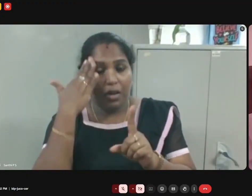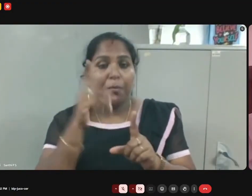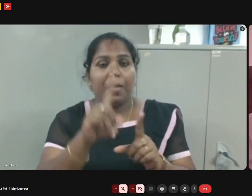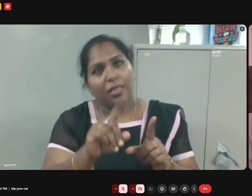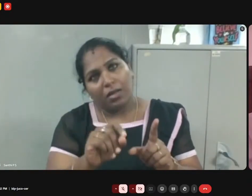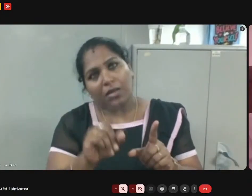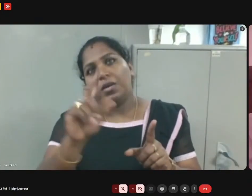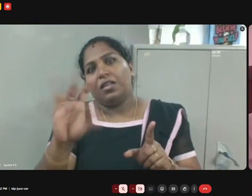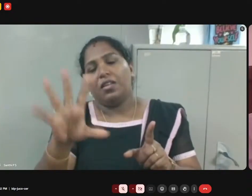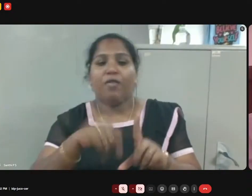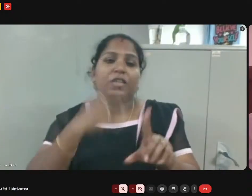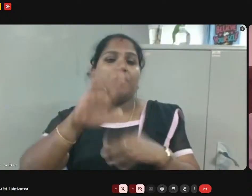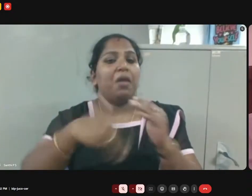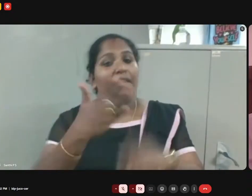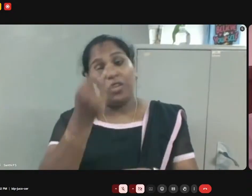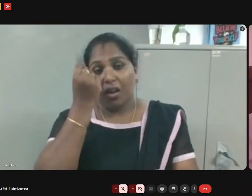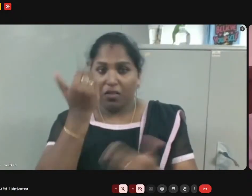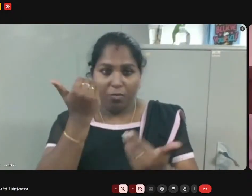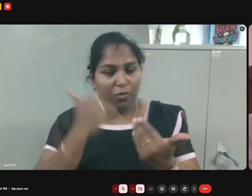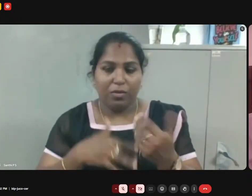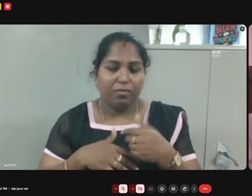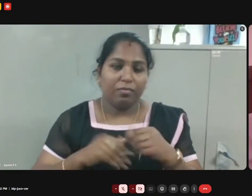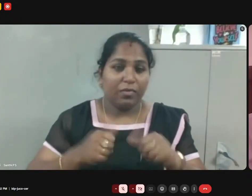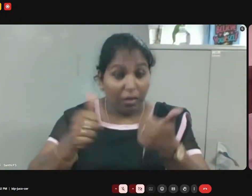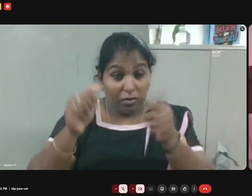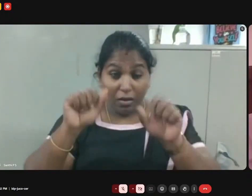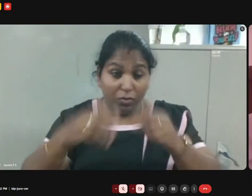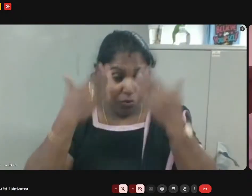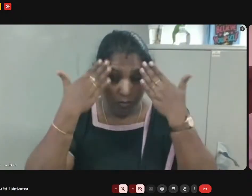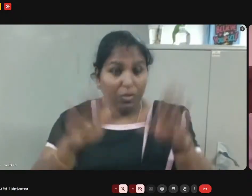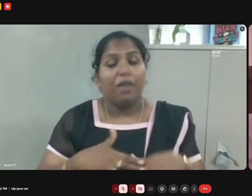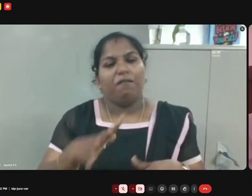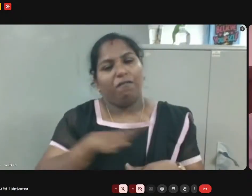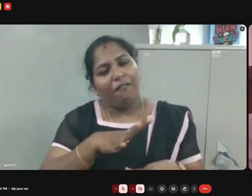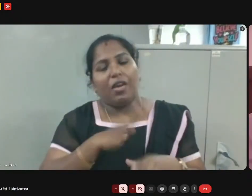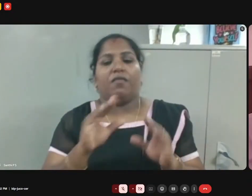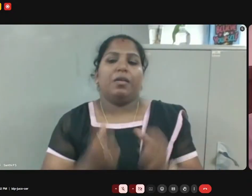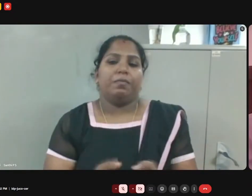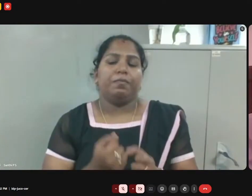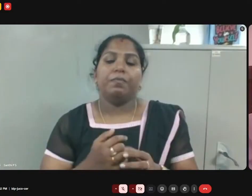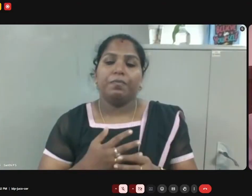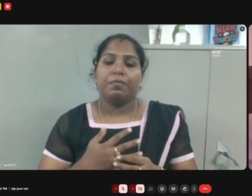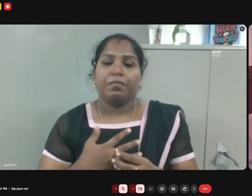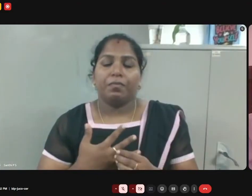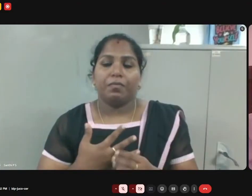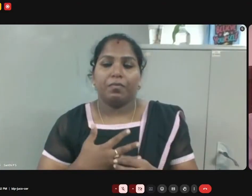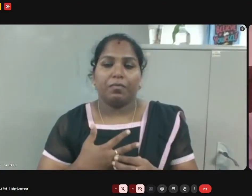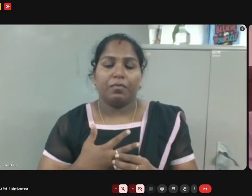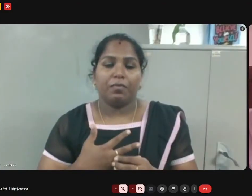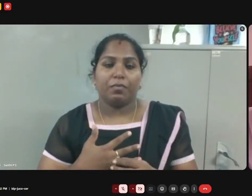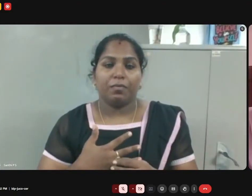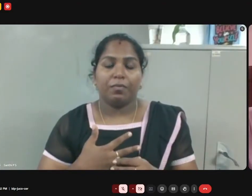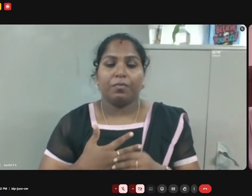എടുക്കും. അപ്പൊ അത്രയും ആയിട്ടില്ല ഇത് കണ്ടുപിടിച്ചിട്ട്. അപ്പൊ അത് നമ്മൾ വെയിറ്റ് ചെയ്യുക. നമുക്ക് കുഞ്ഞുങ്ങൾ വരുമ്പോൾ നമ്മൾ